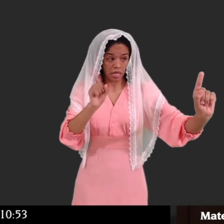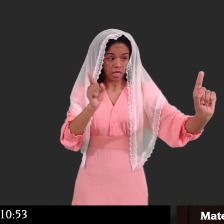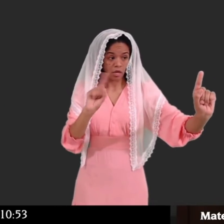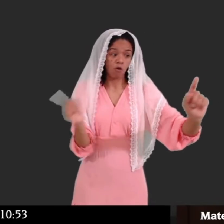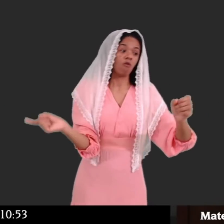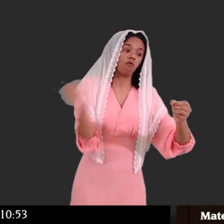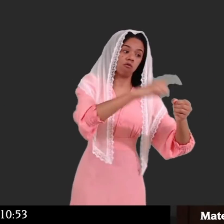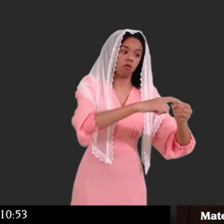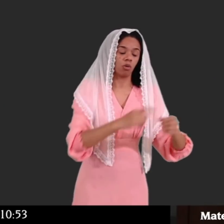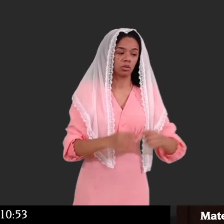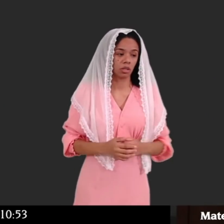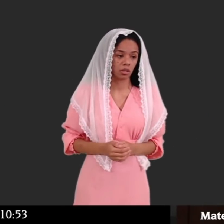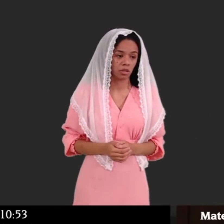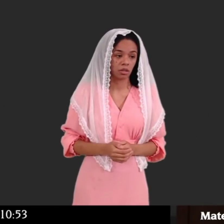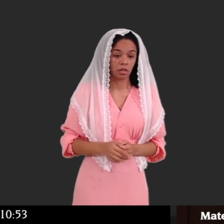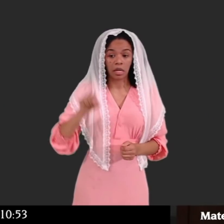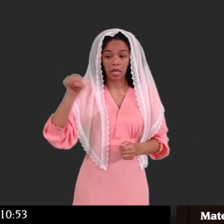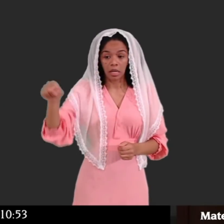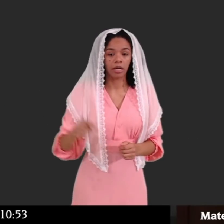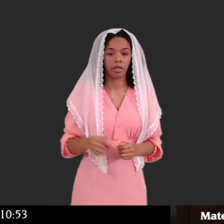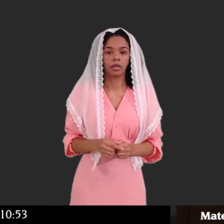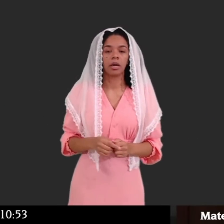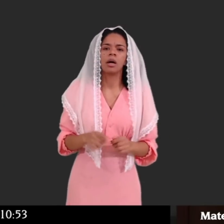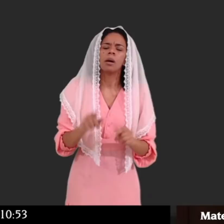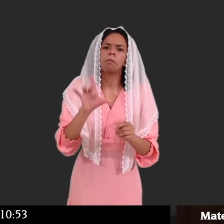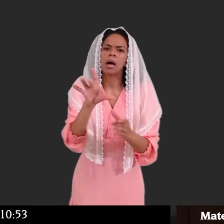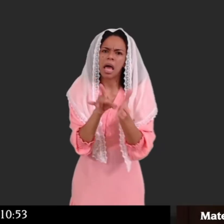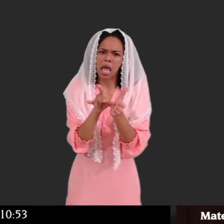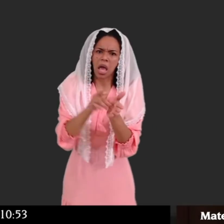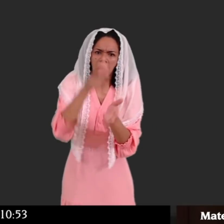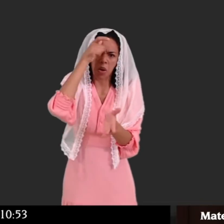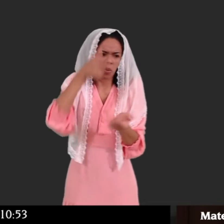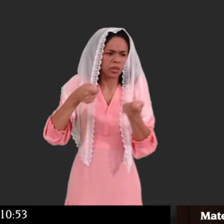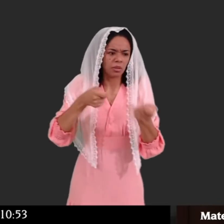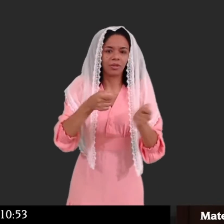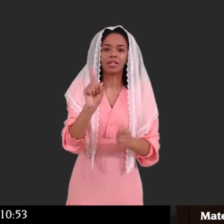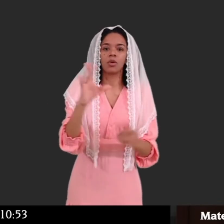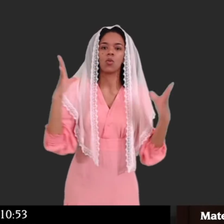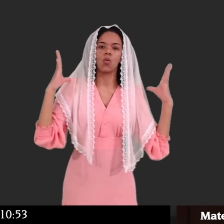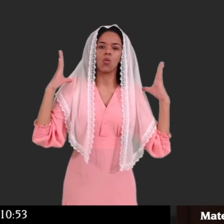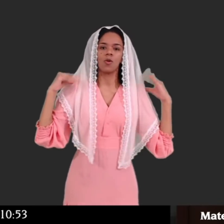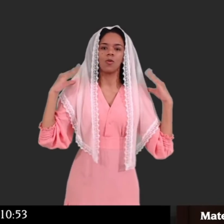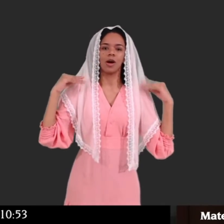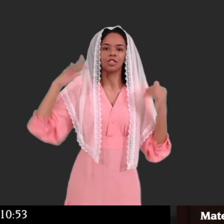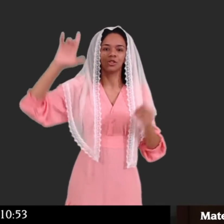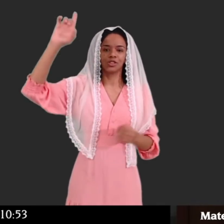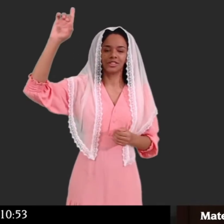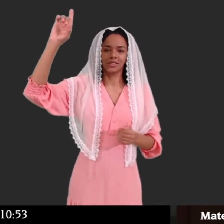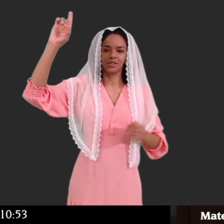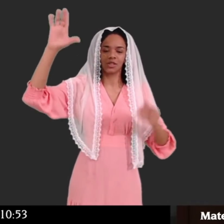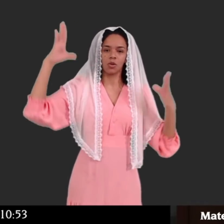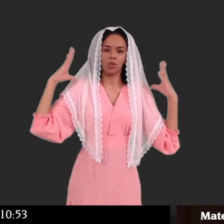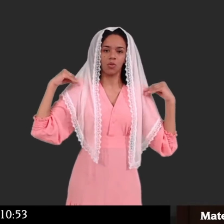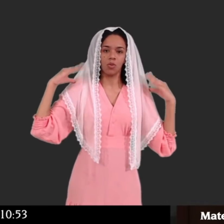Volta, foi não volto. Você não vai passar. Mas não era o inimigo, irmãos. Era o anjo de Deus.